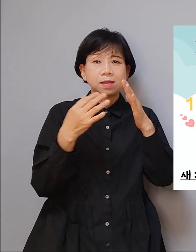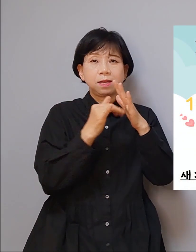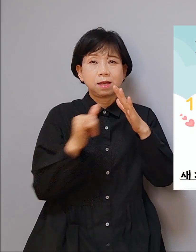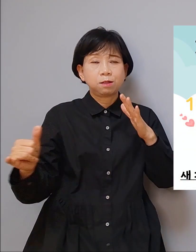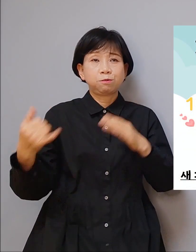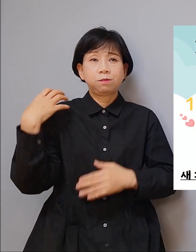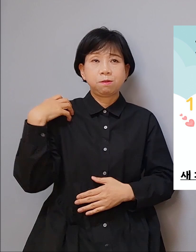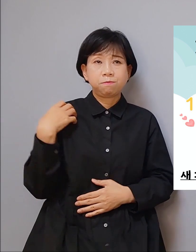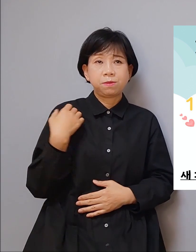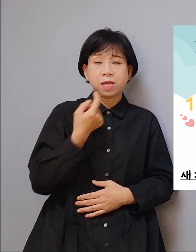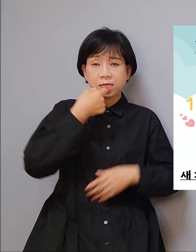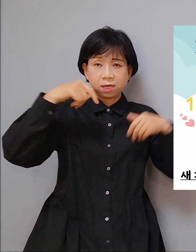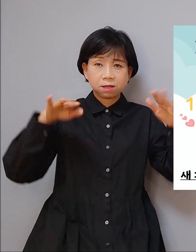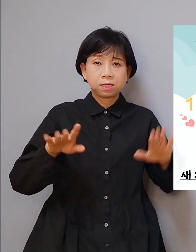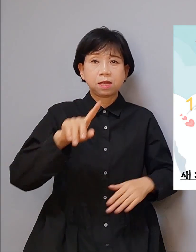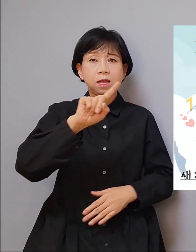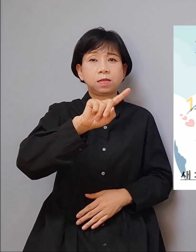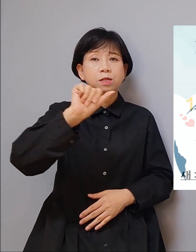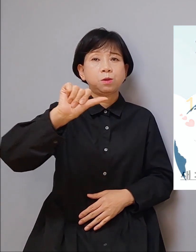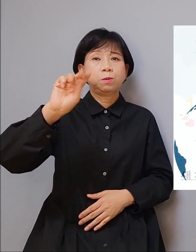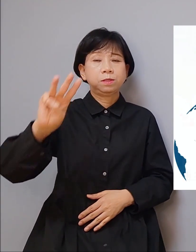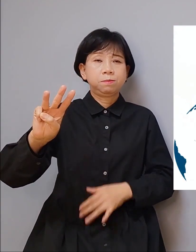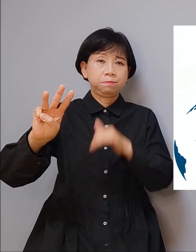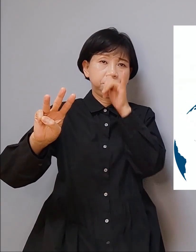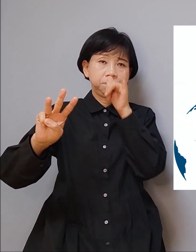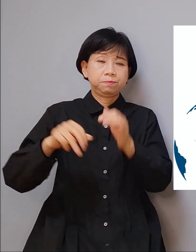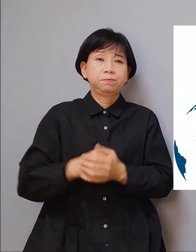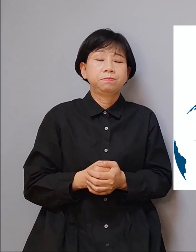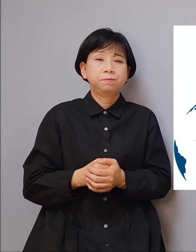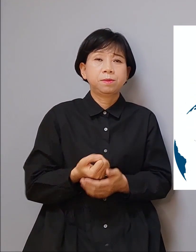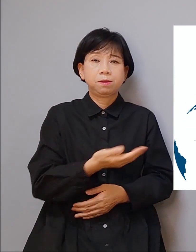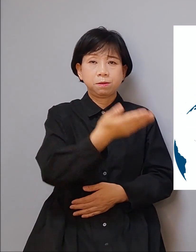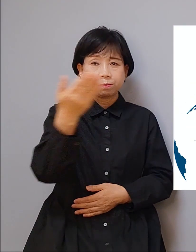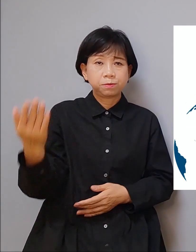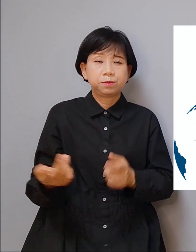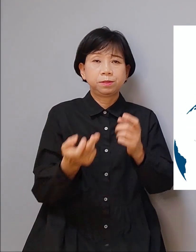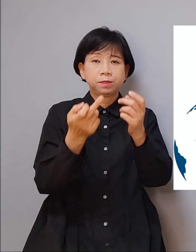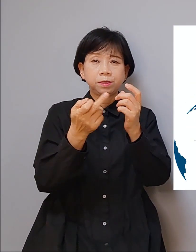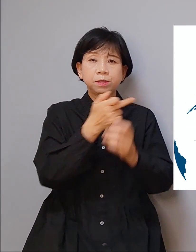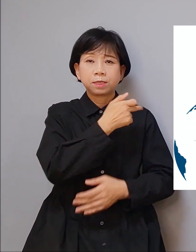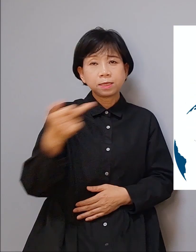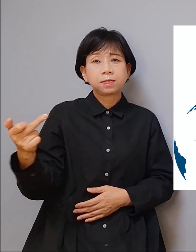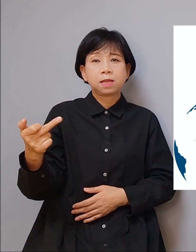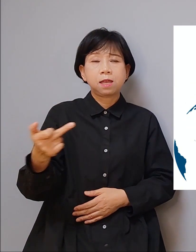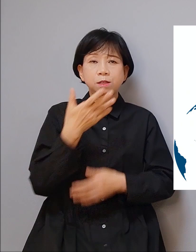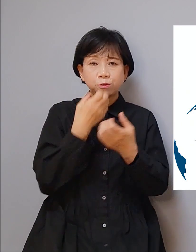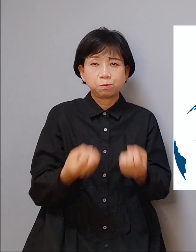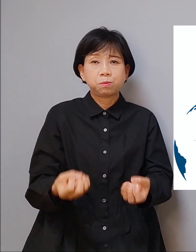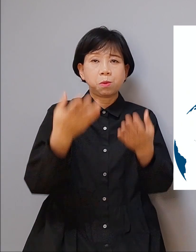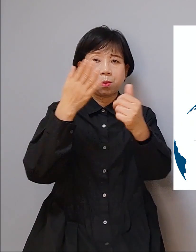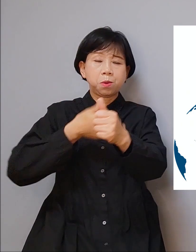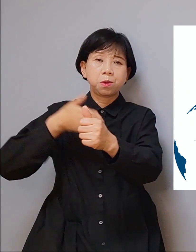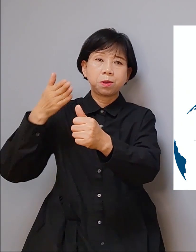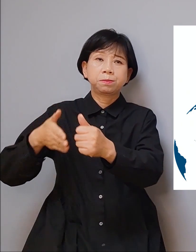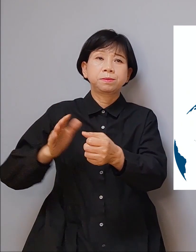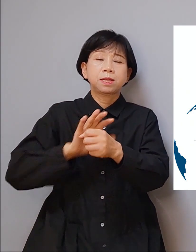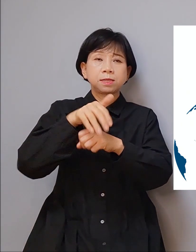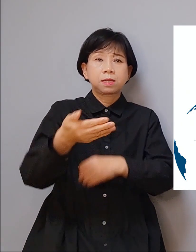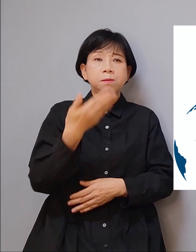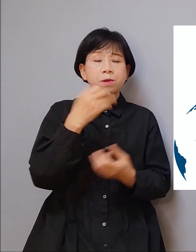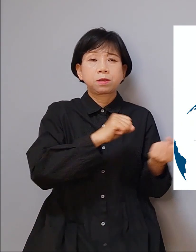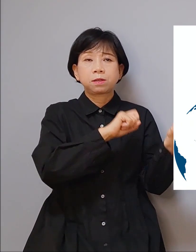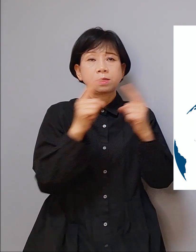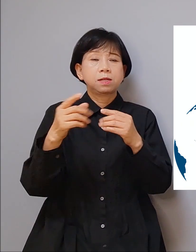명의 새가족에게 5가지를 3번 하고 있습니다. 성도 여러분, 서로 큰 소리로 격려하고 축복하겠습니다. 세계를